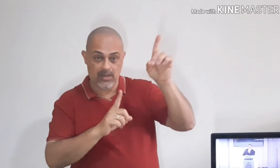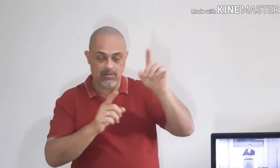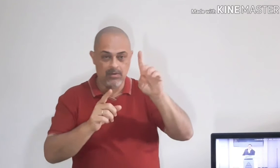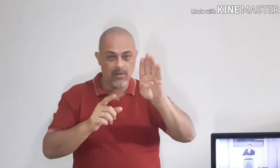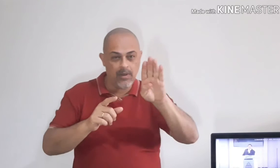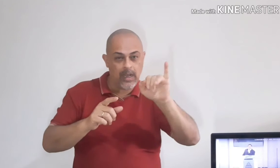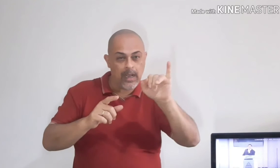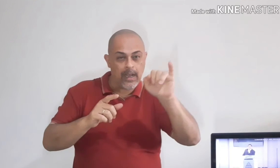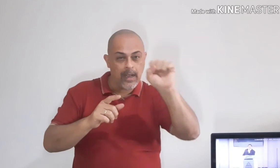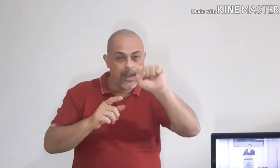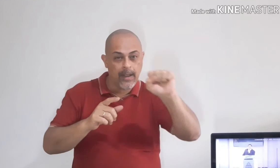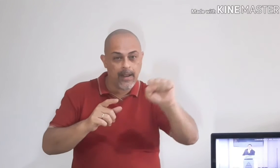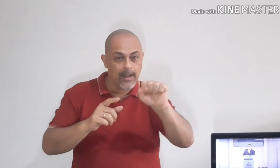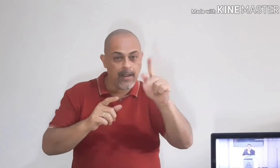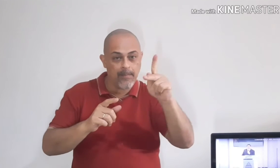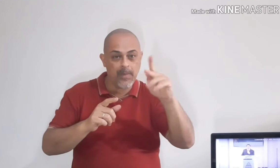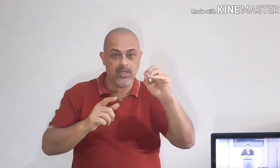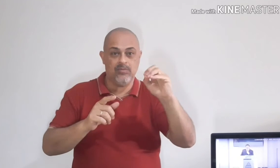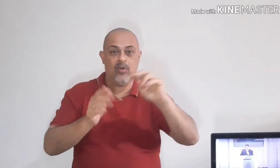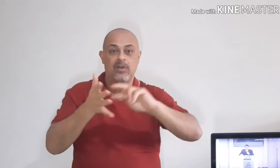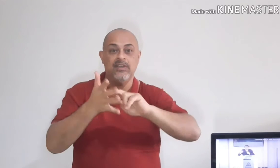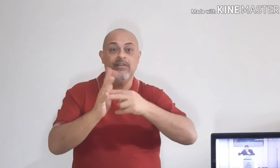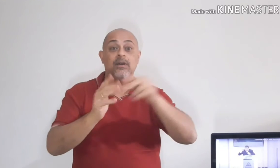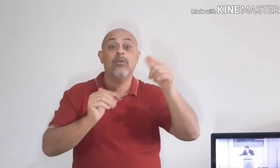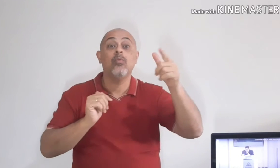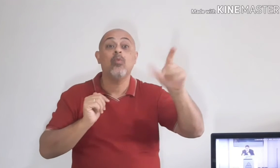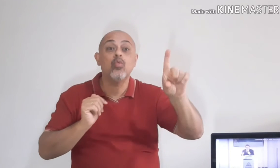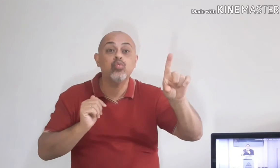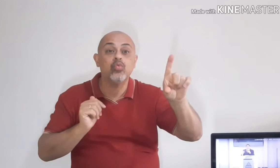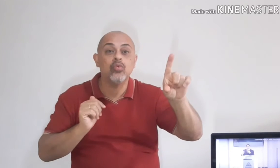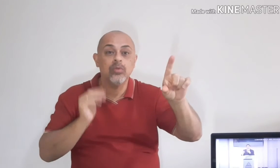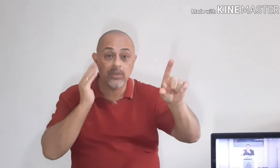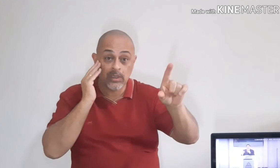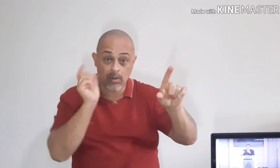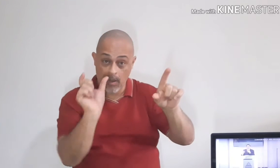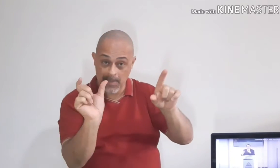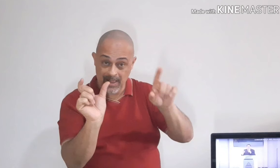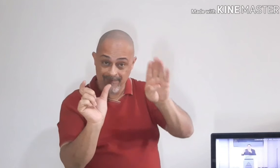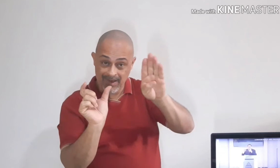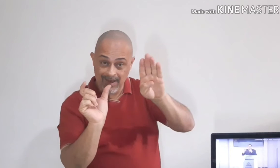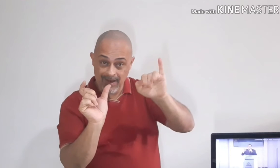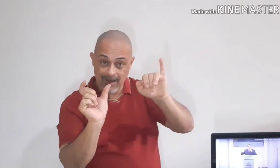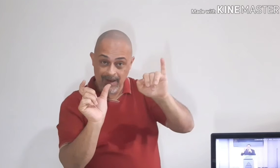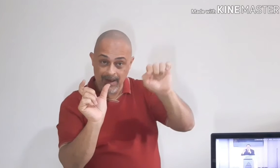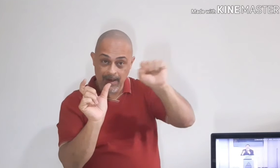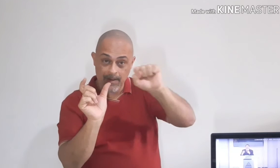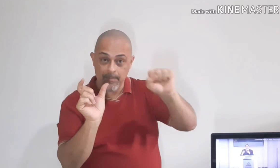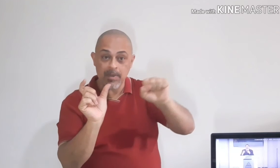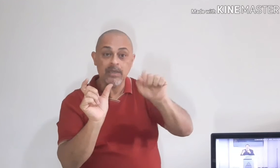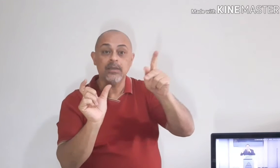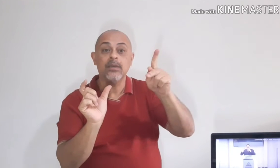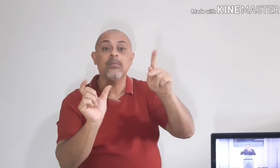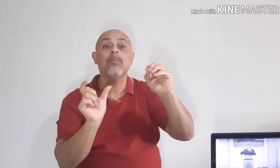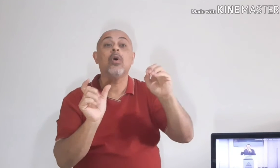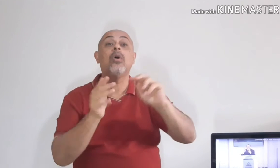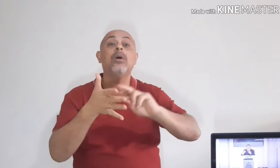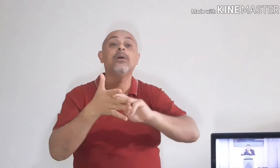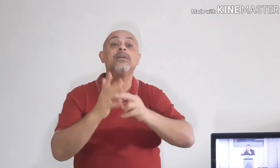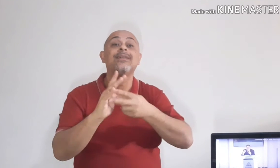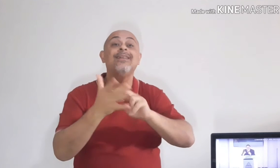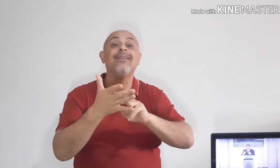pastores, entre o clero eclesiástico. A palavra bispo é uma palavra ligada a